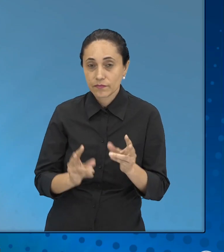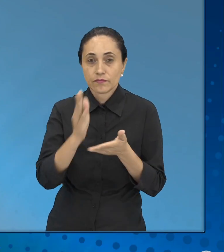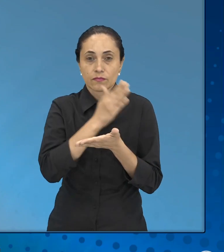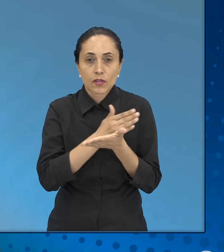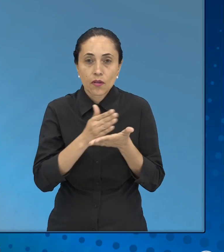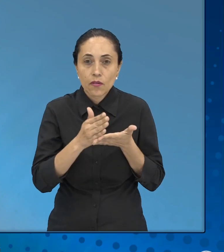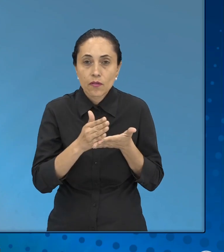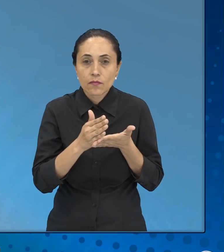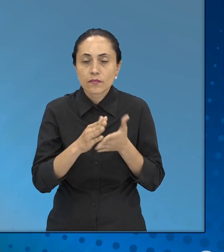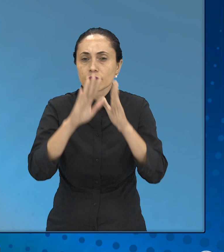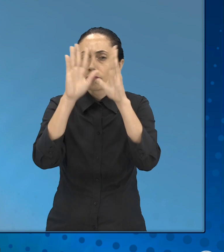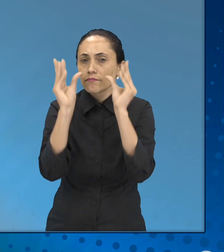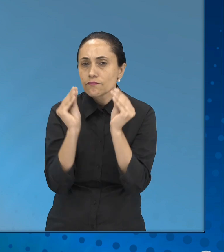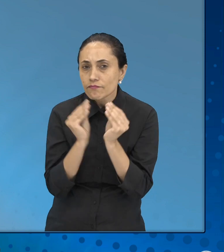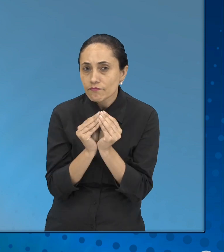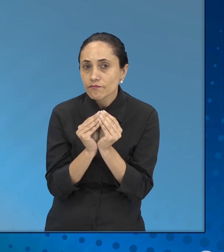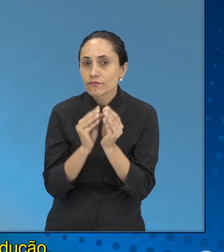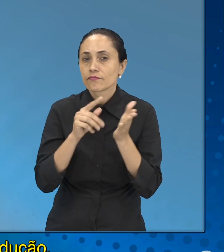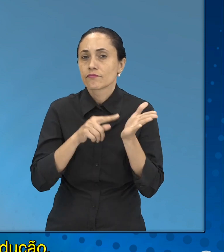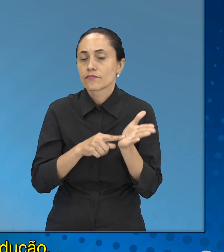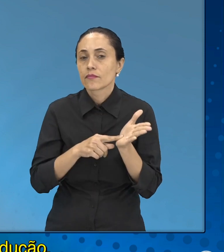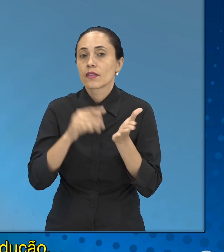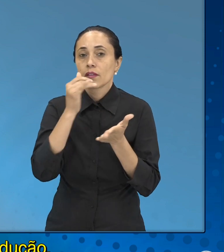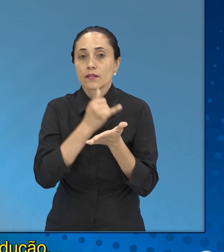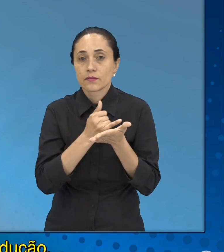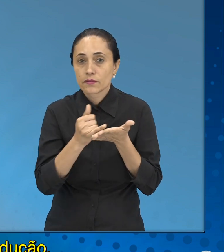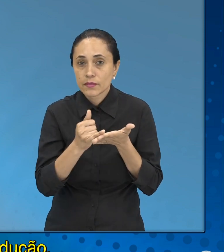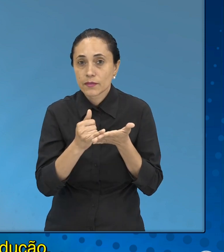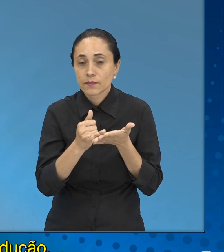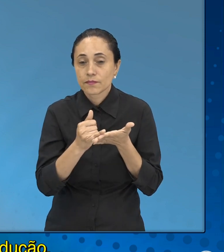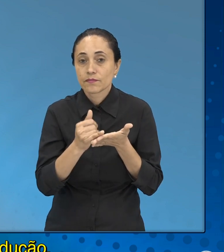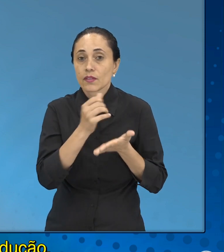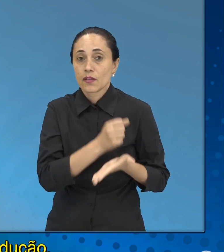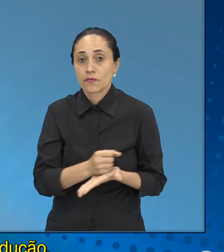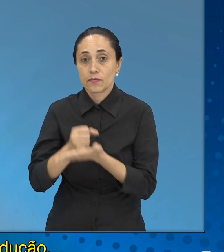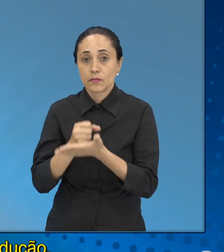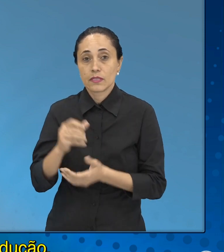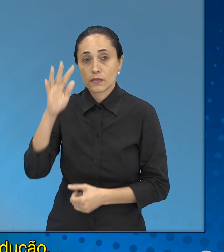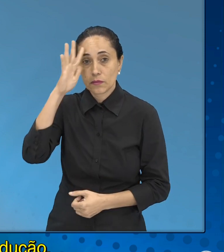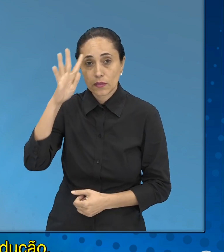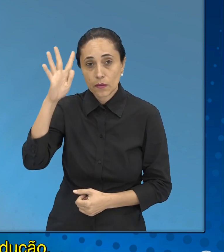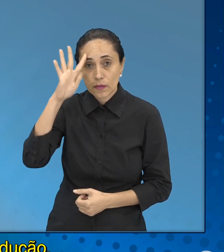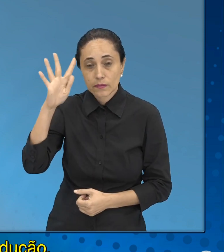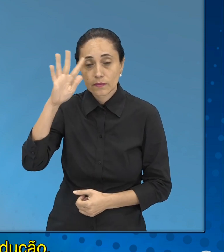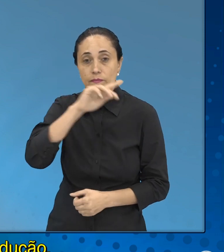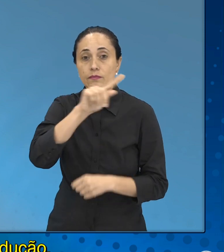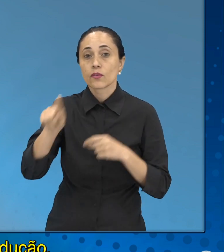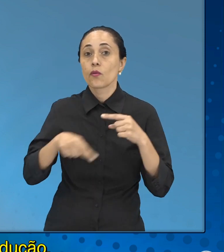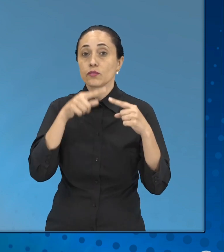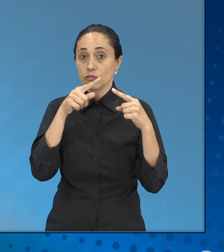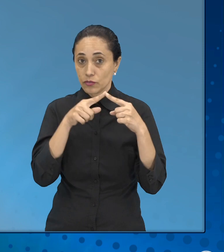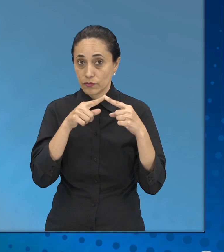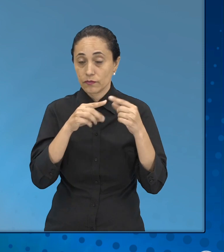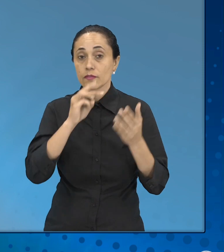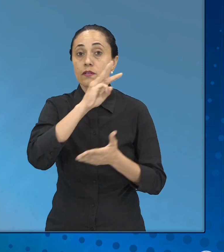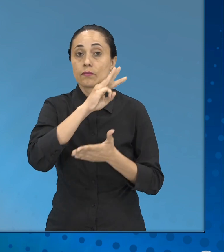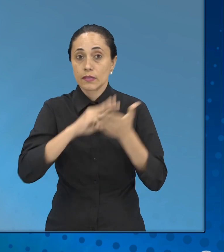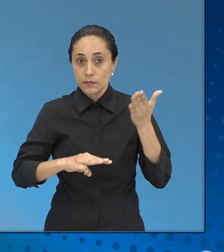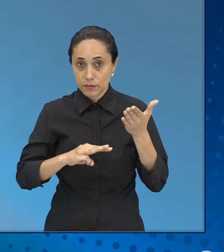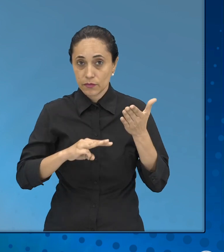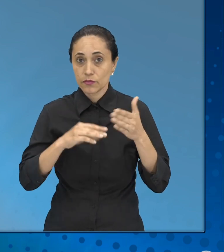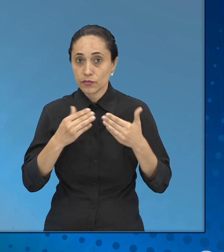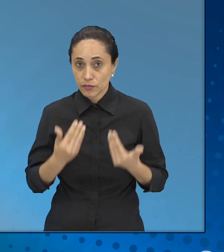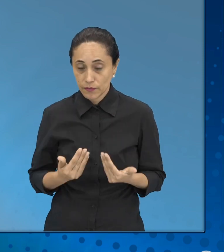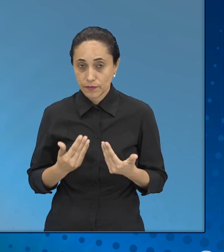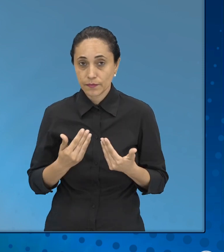Prosseguindo, apresento uma breve moldura a começar pela introdução, fundamentação teórica,